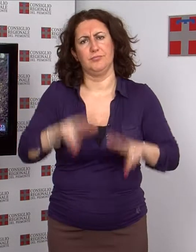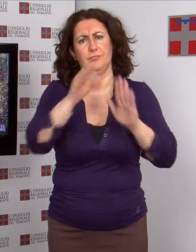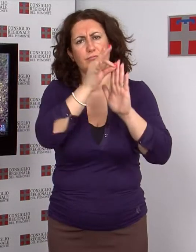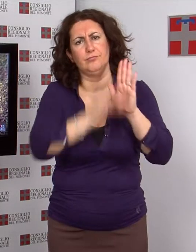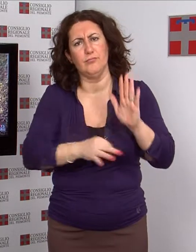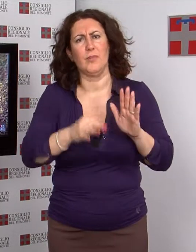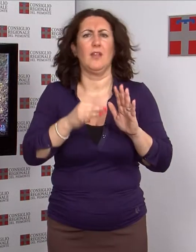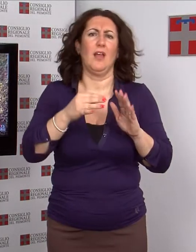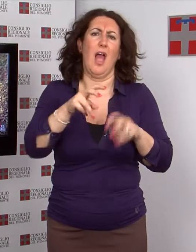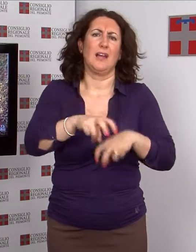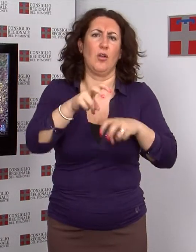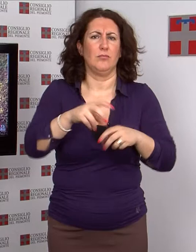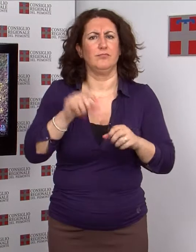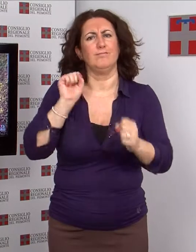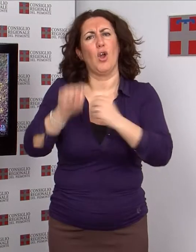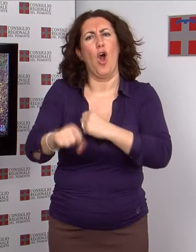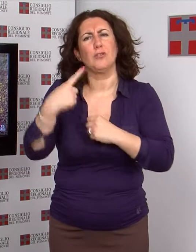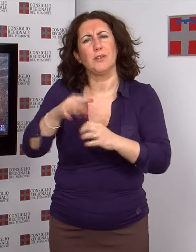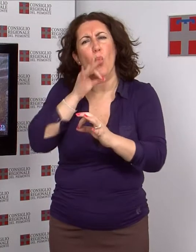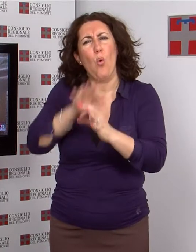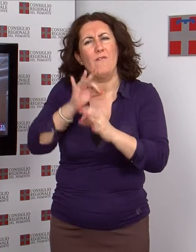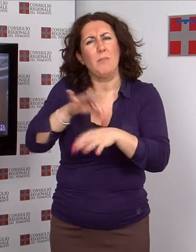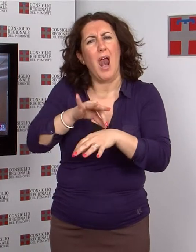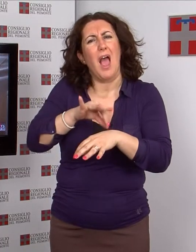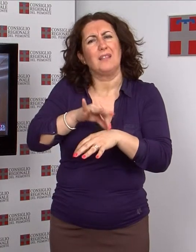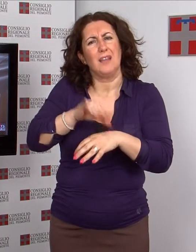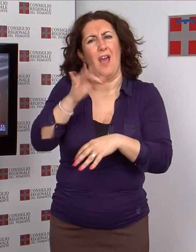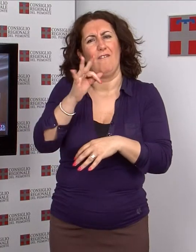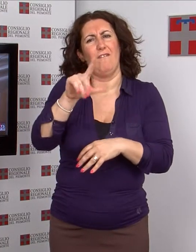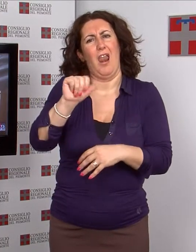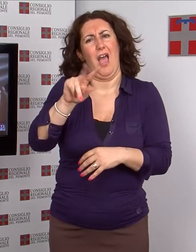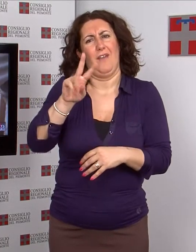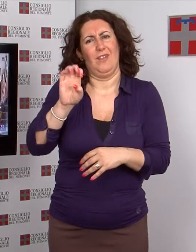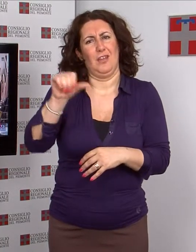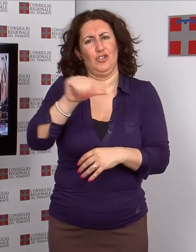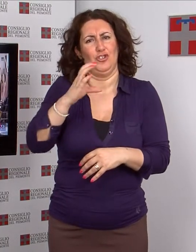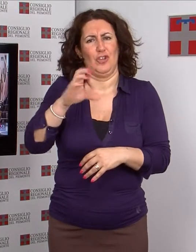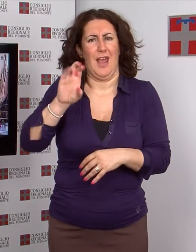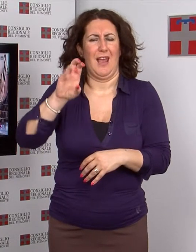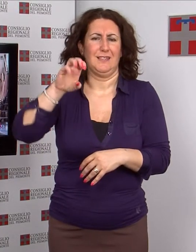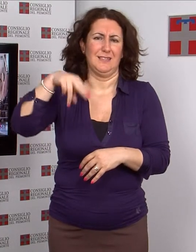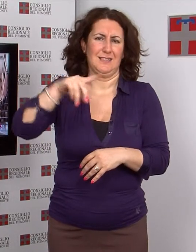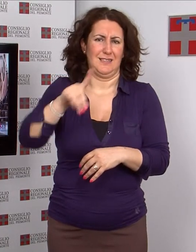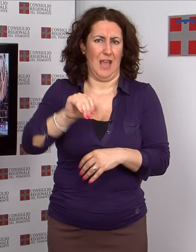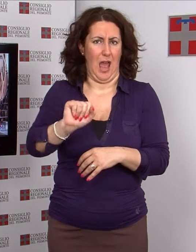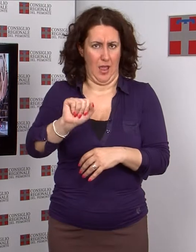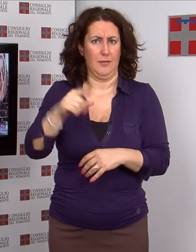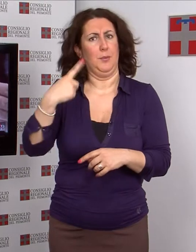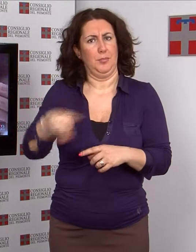misure contro la flavescenza dorata dopo le modifiche alla legge sulle attività artigianali approvate dalla terza commissione riunita al 19